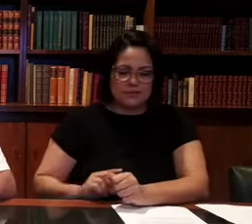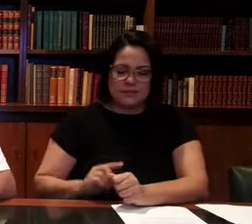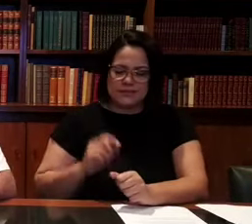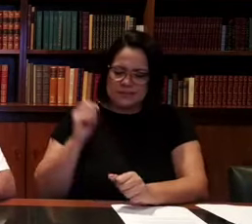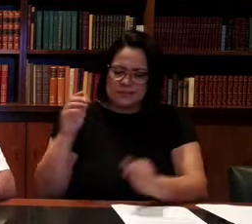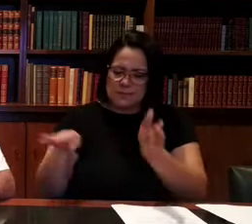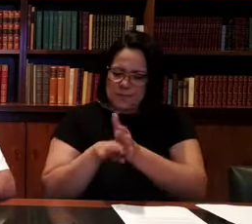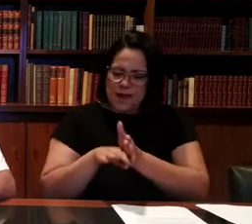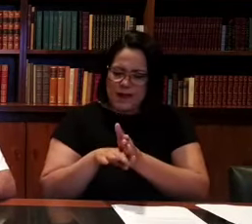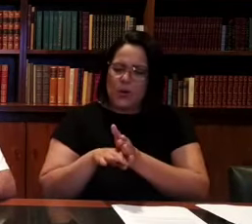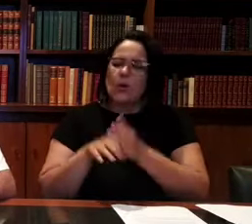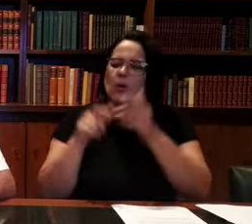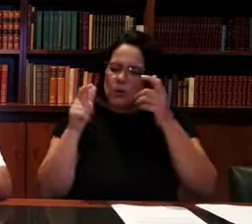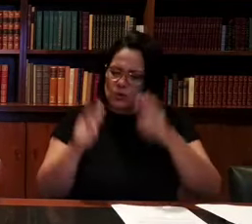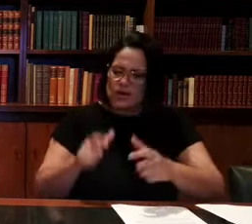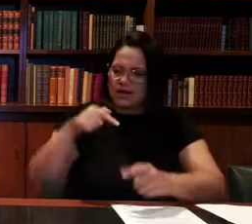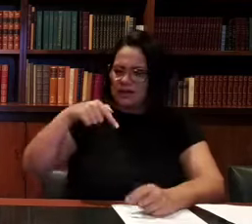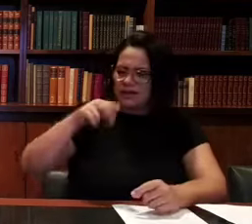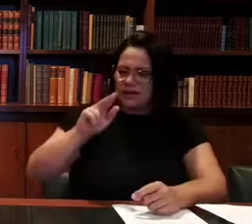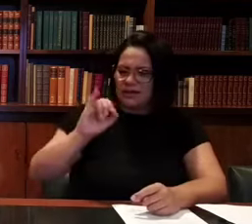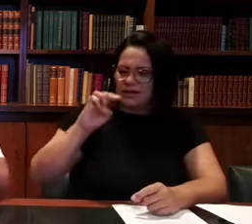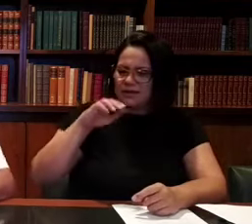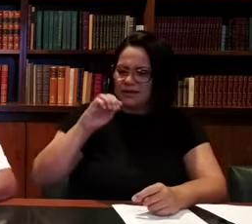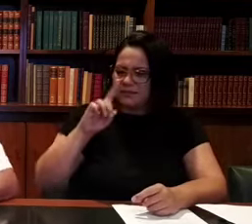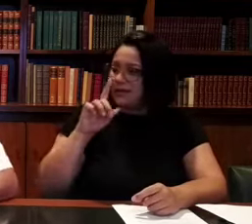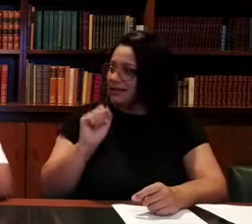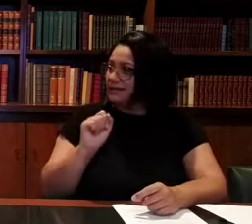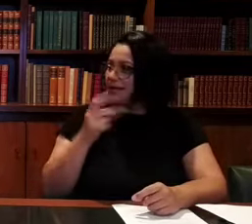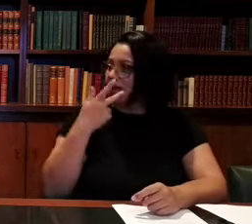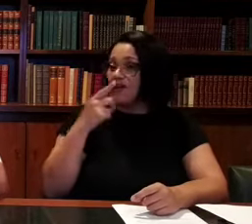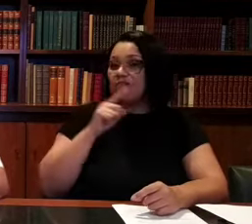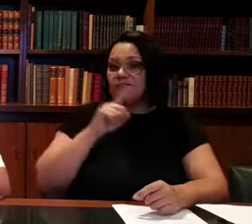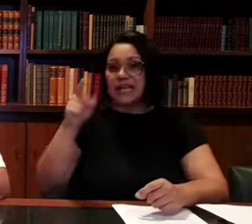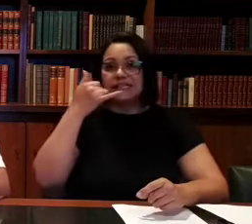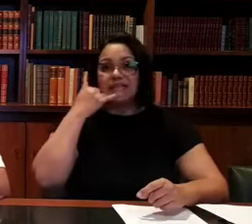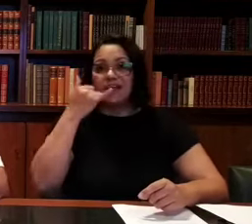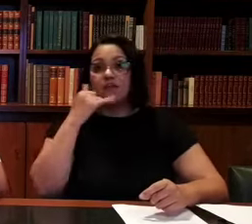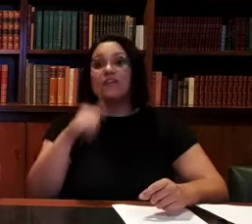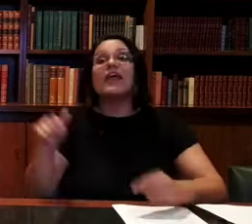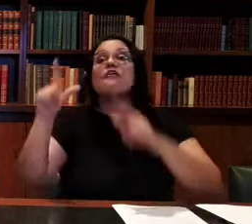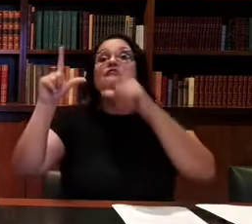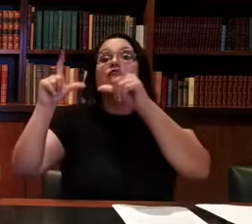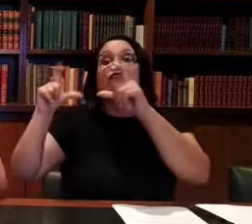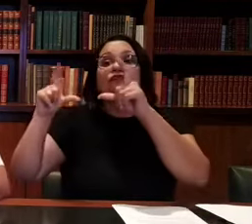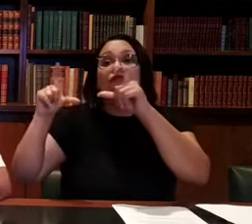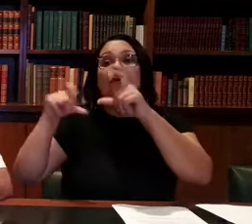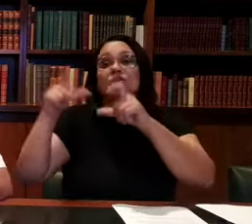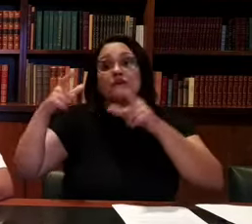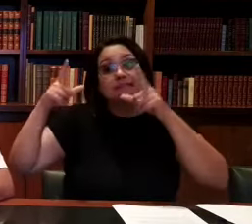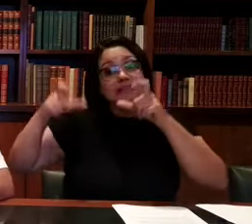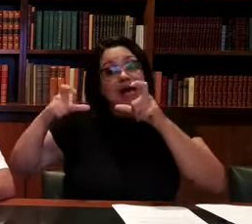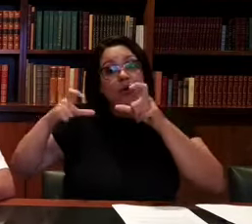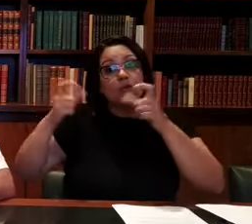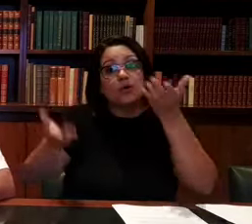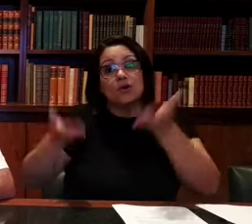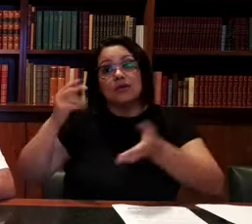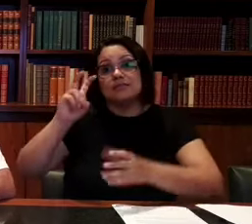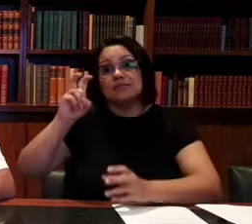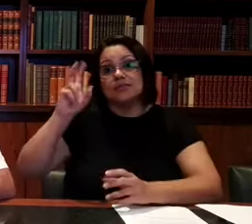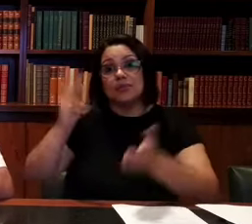se foi em Queimada na paguei lição para o cabra da peste lá pouco da abertura tá no meu telefone aqui fotografo ali ou saco de 5 kg de arroz